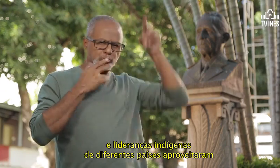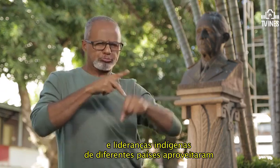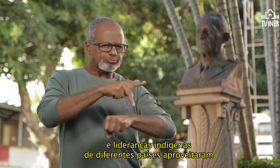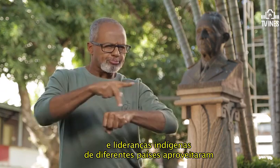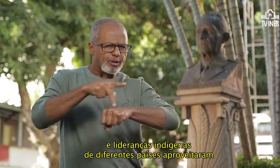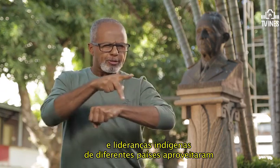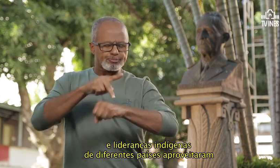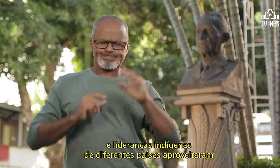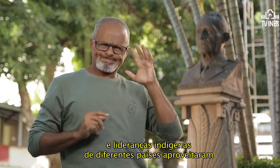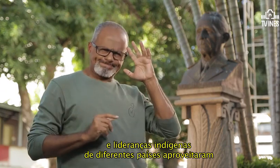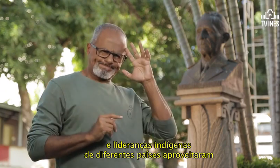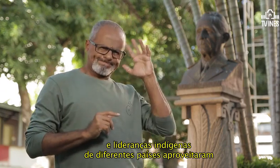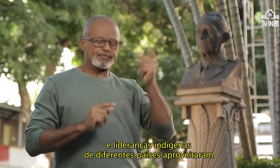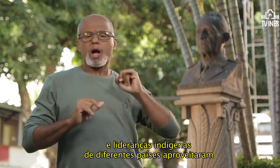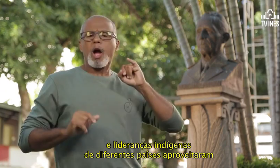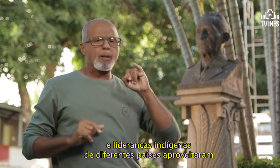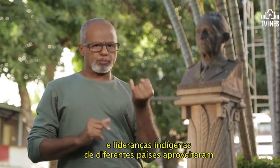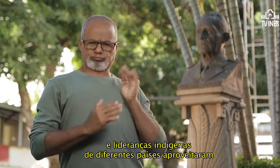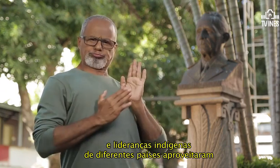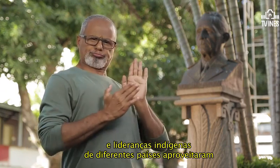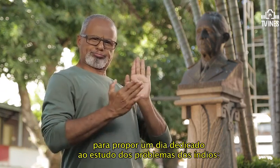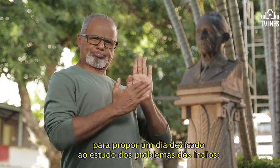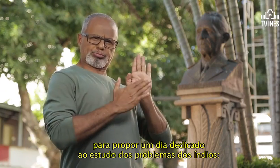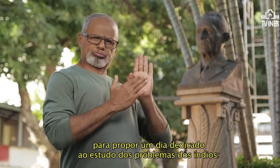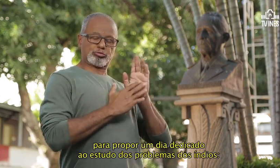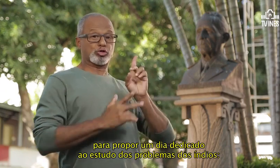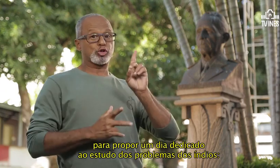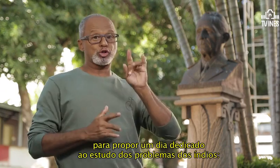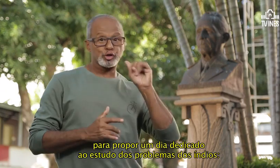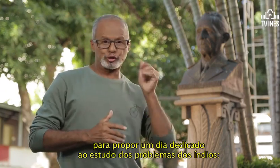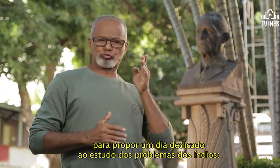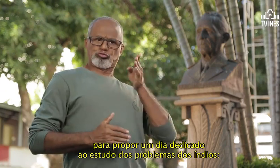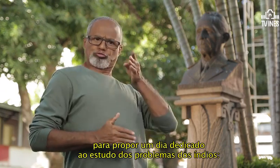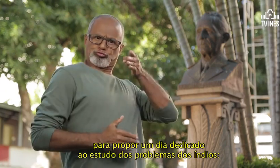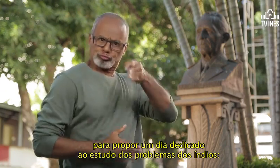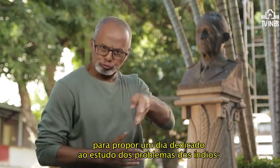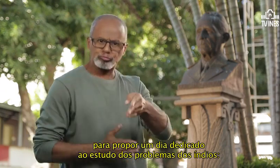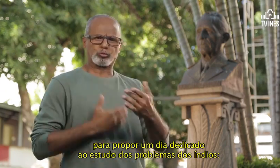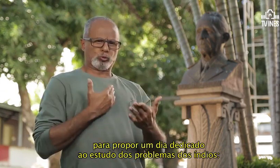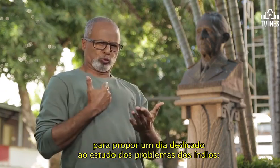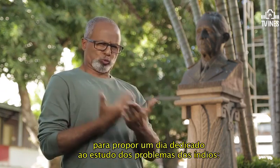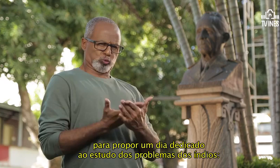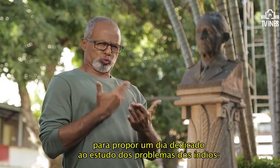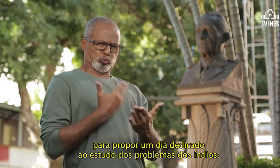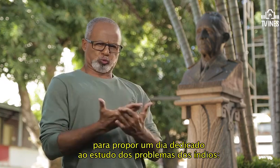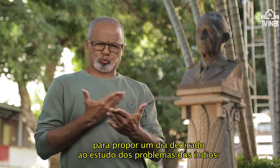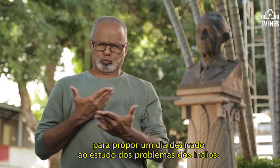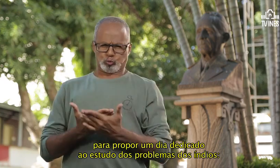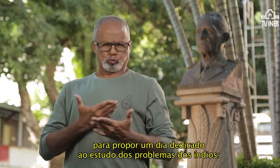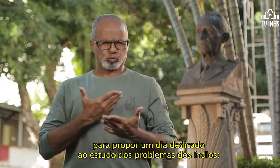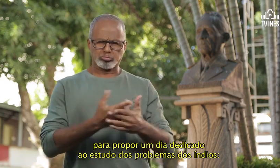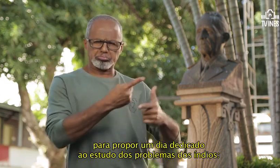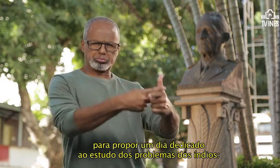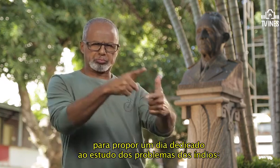diferentes países aproveitaram para propor um dia dedicado ao estudo dos problemas dos índios.